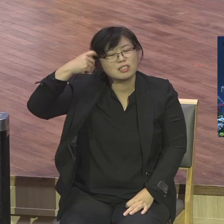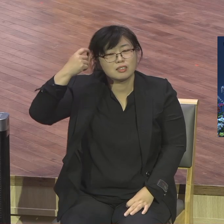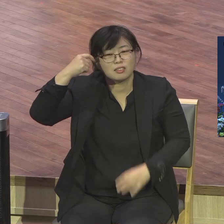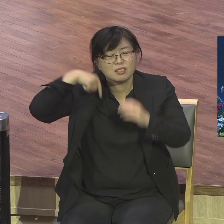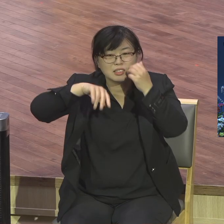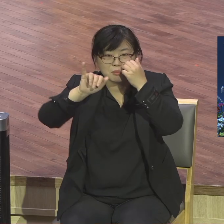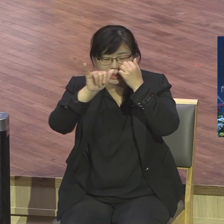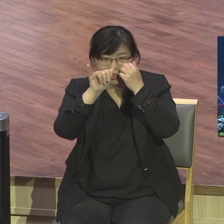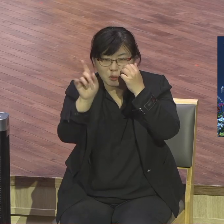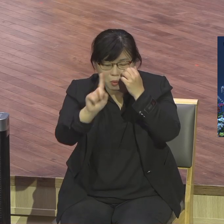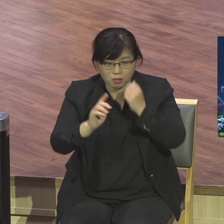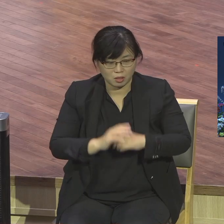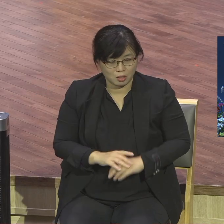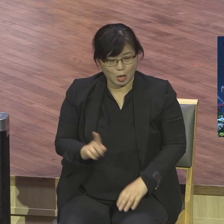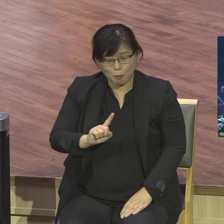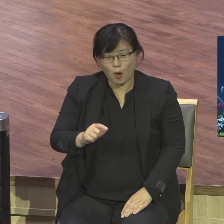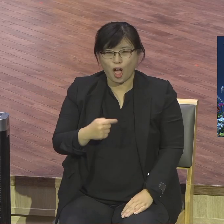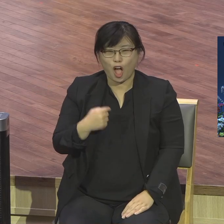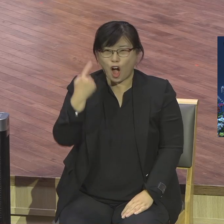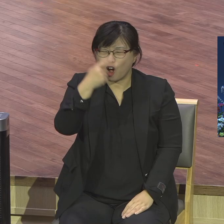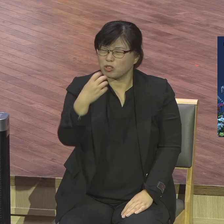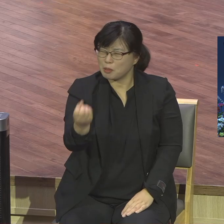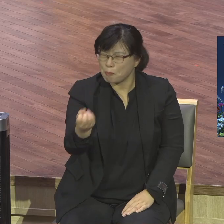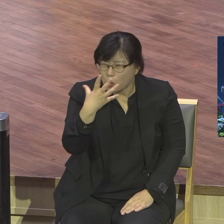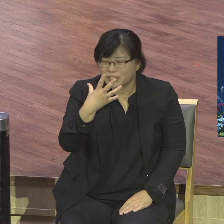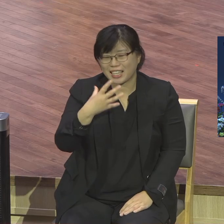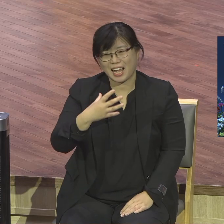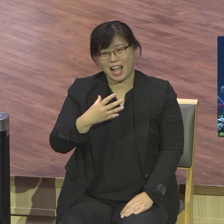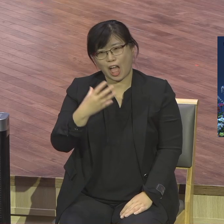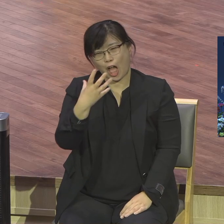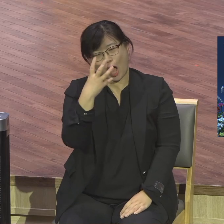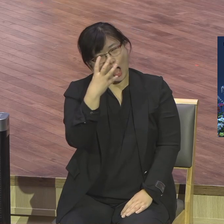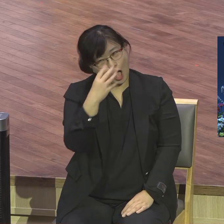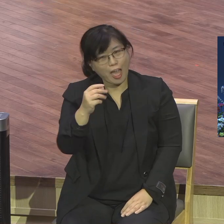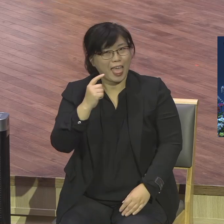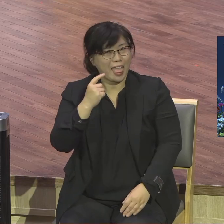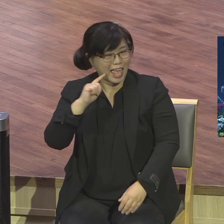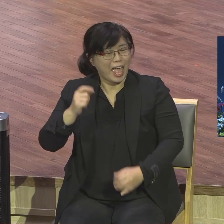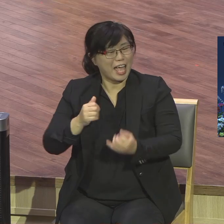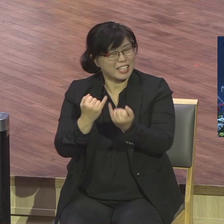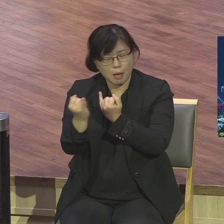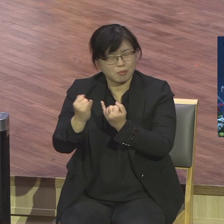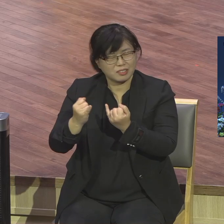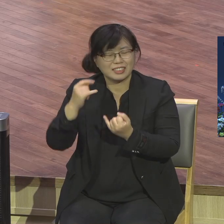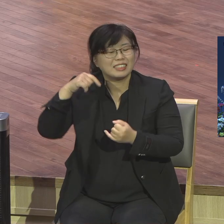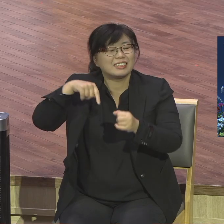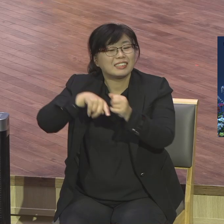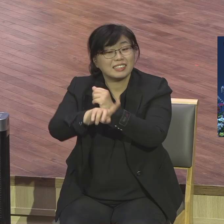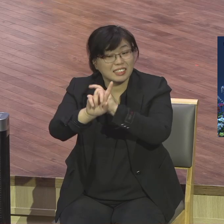희다가 안 해요 썩었다 썩었다 얼마나 참고 종교생활이 그렇게 힘든 거예요